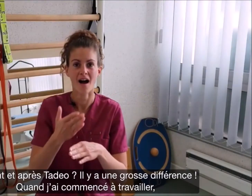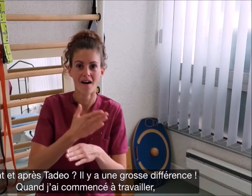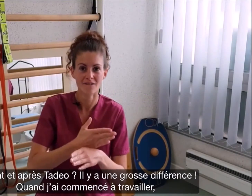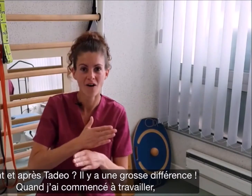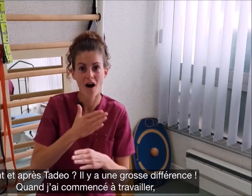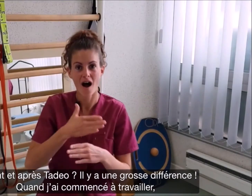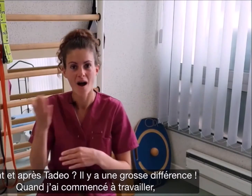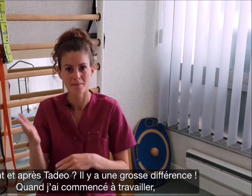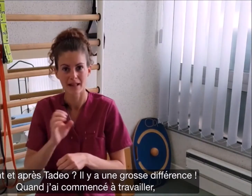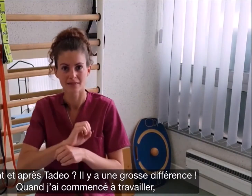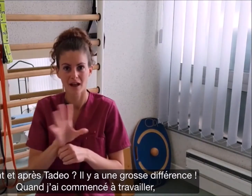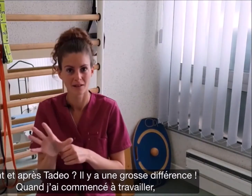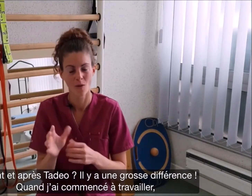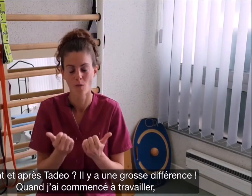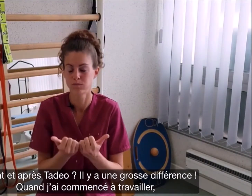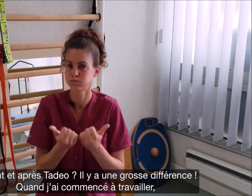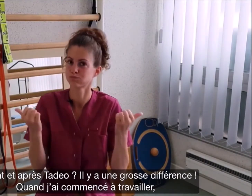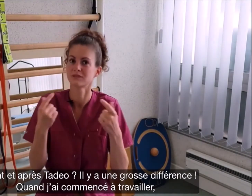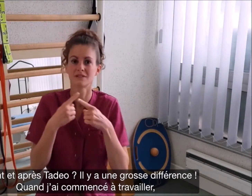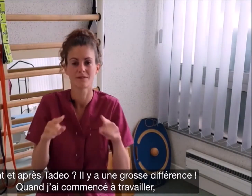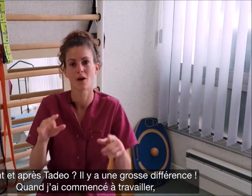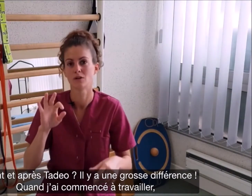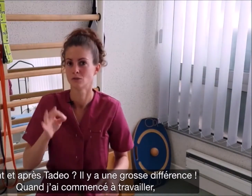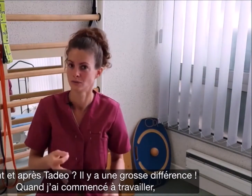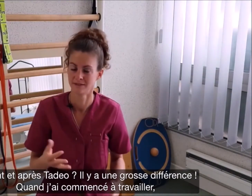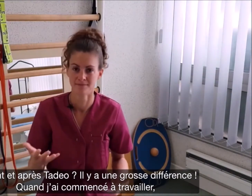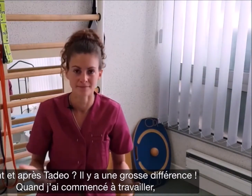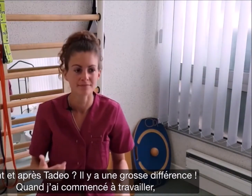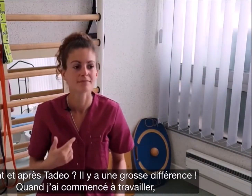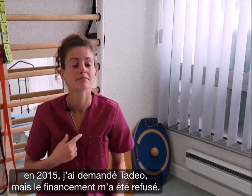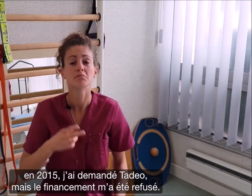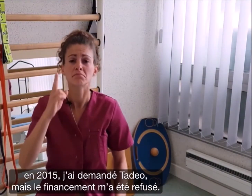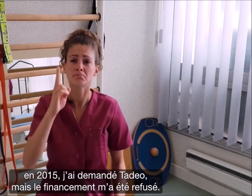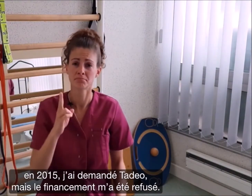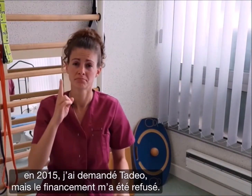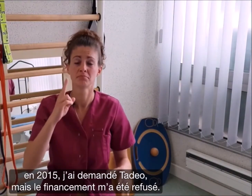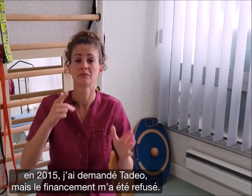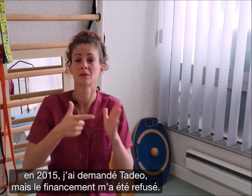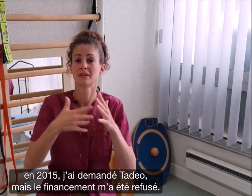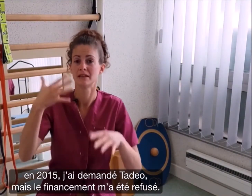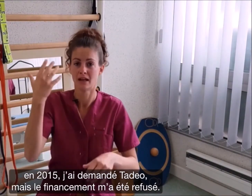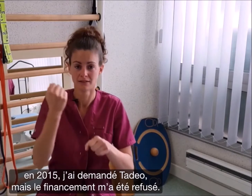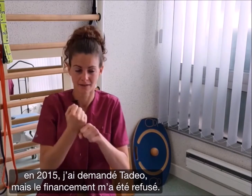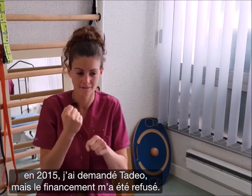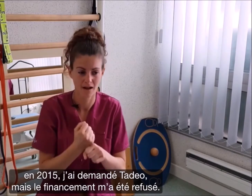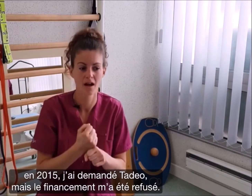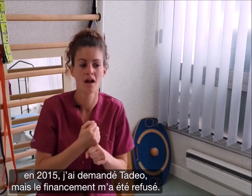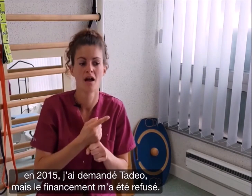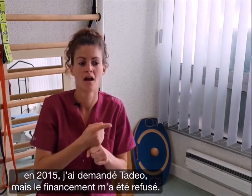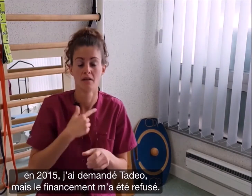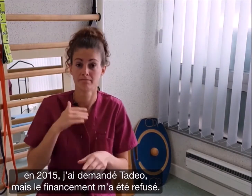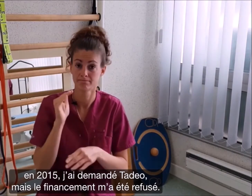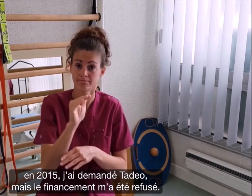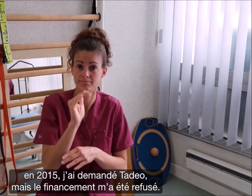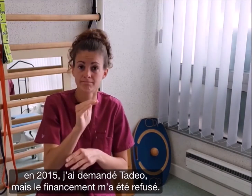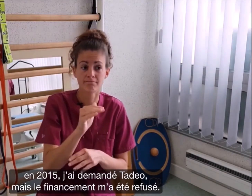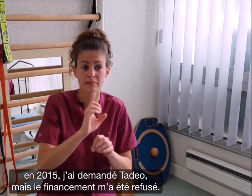Avant et après Tadeo, il y a une grosse différence. Quand j'ai commencé à travailler en 2015, j'ai demandé